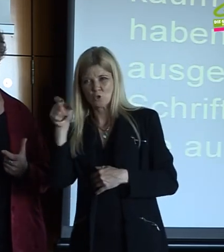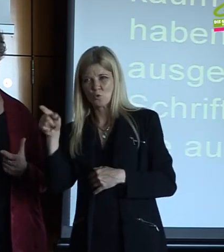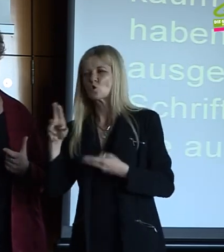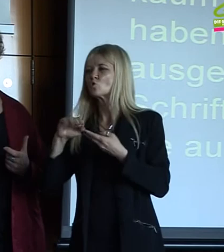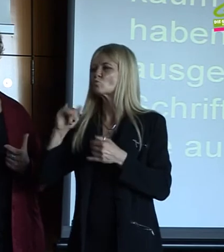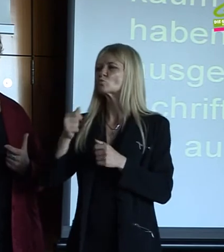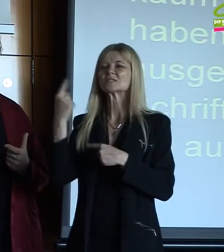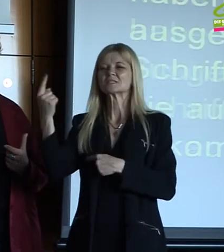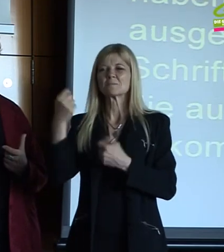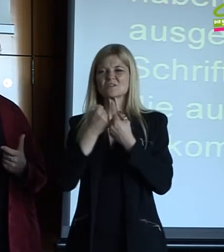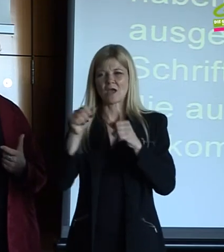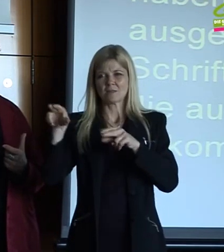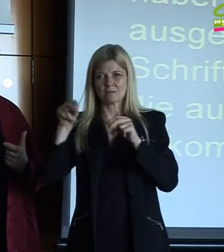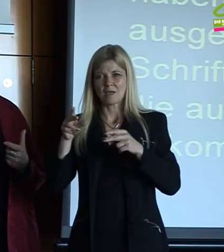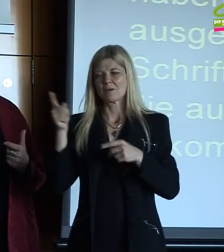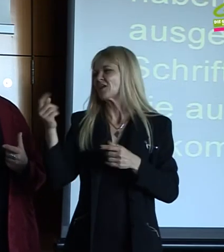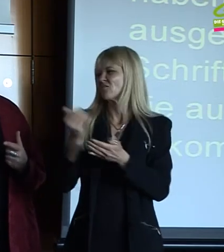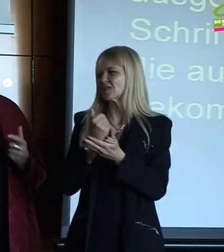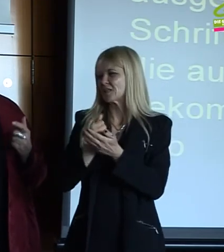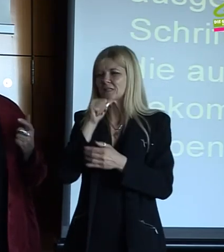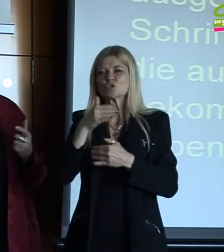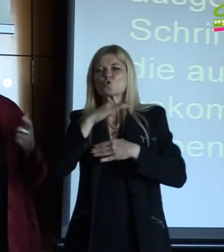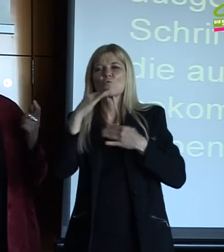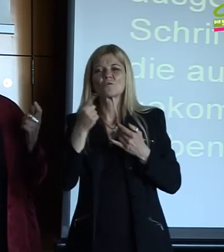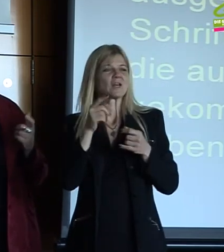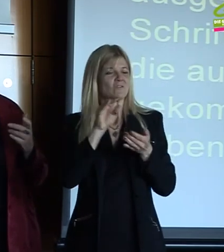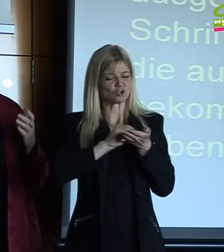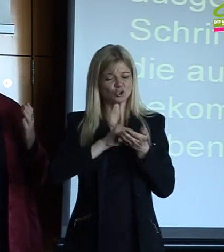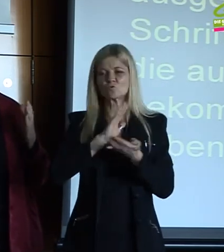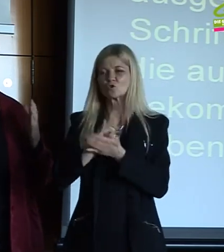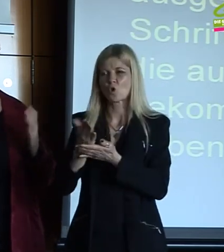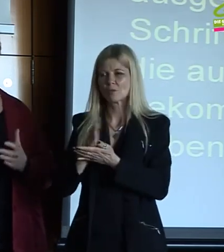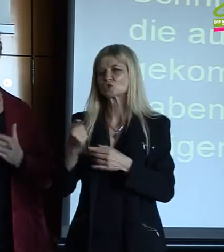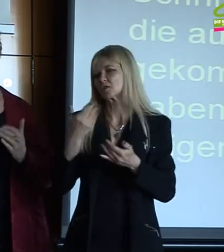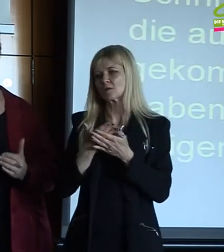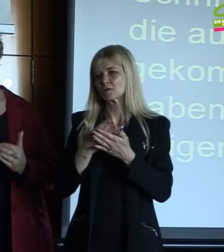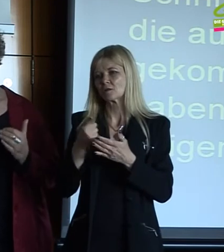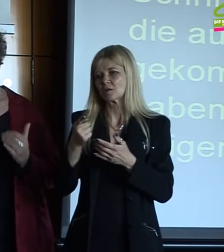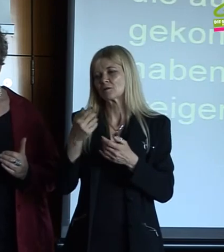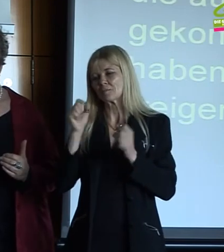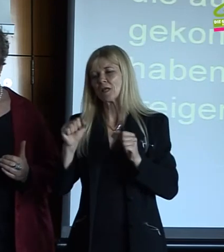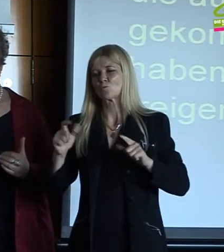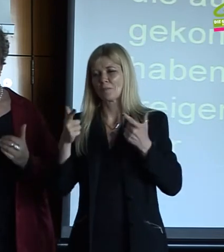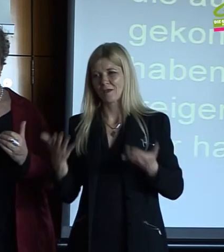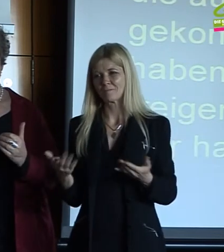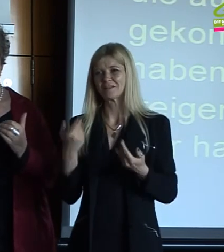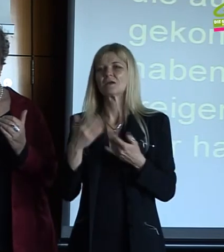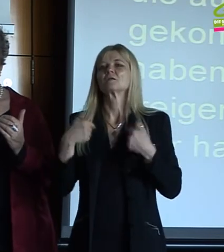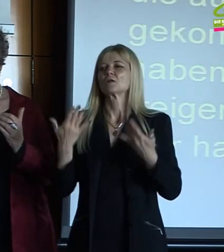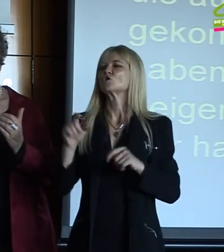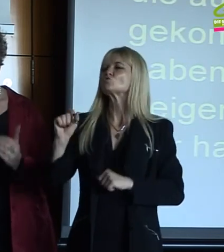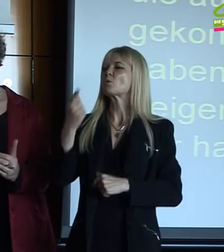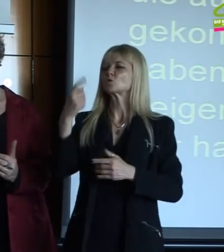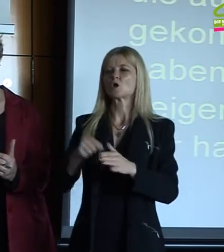viel verdienen sie auch nicht, dass sie davon leben können. Und das heißt, also wir haben hier auch dann ganz spontan Unterstützung gekriegt. Wir haben